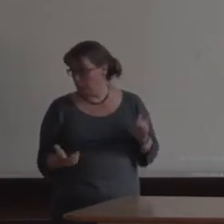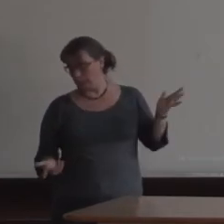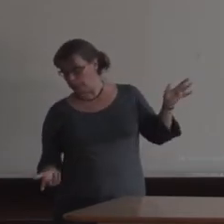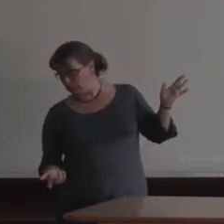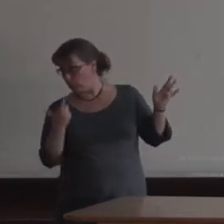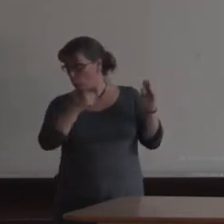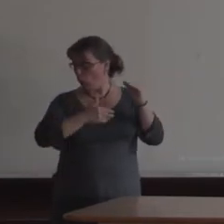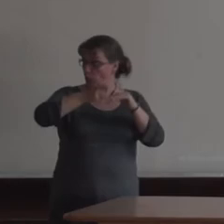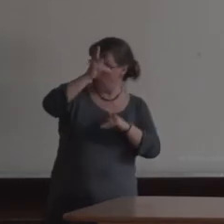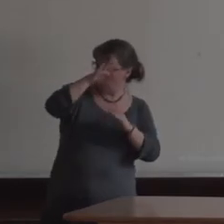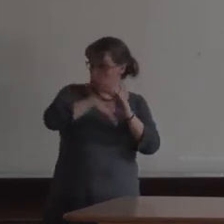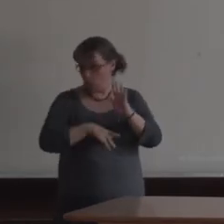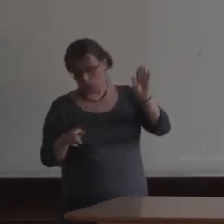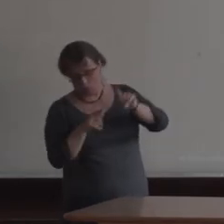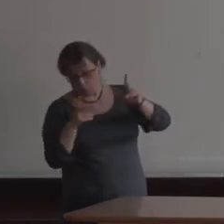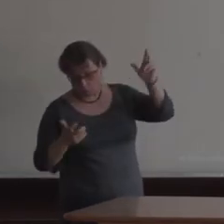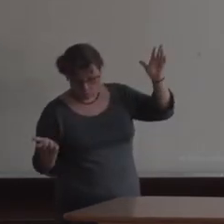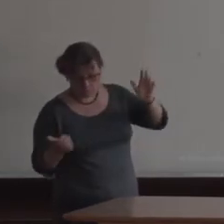plus élevée pour qu'il explore plus large.